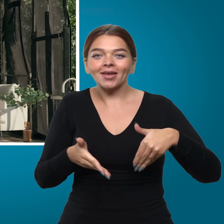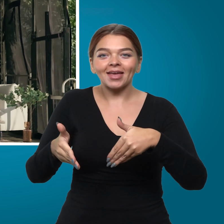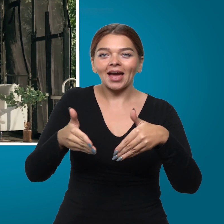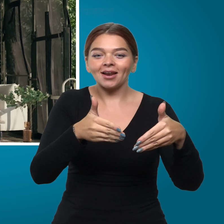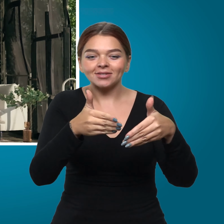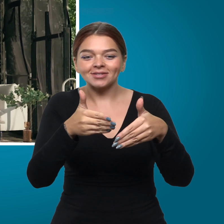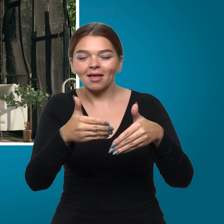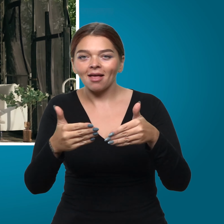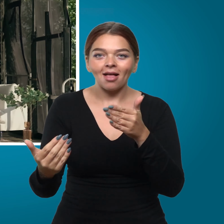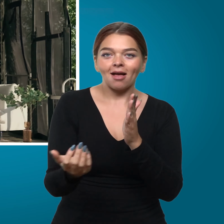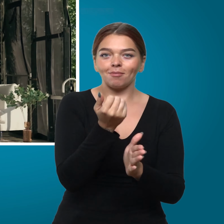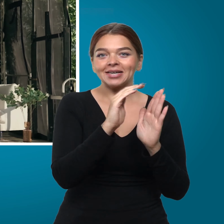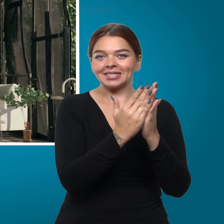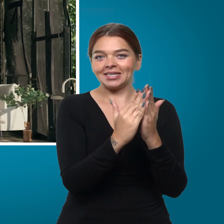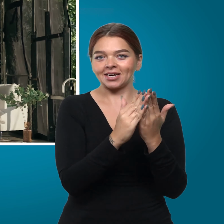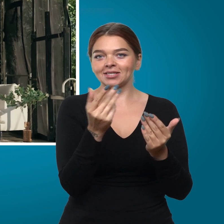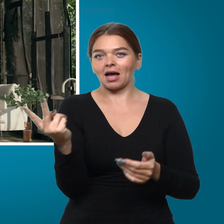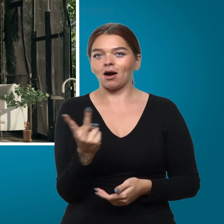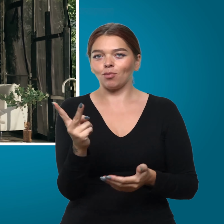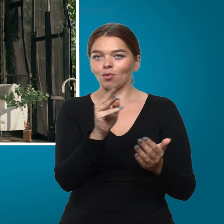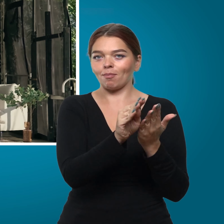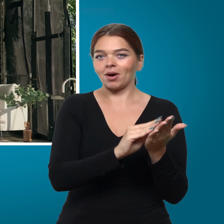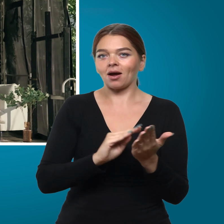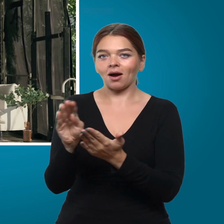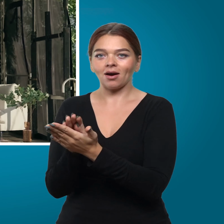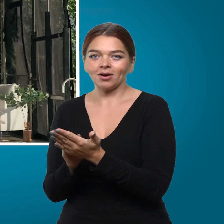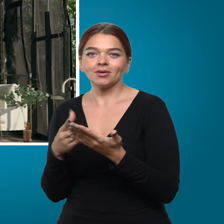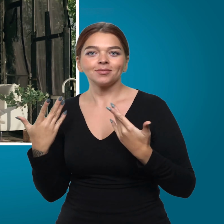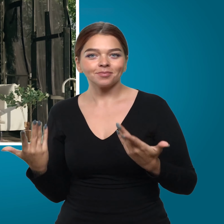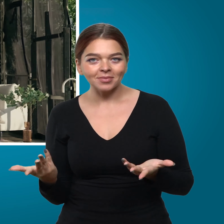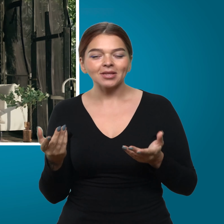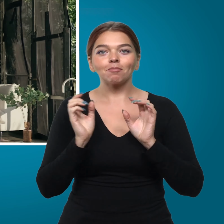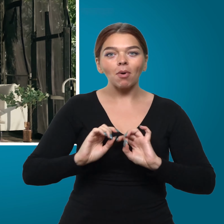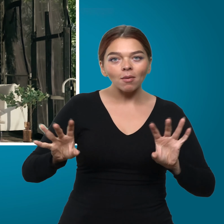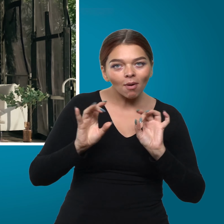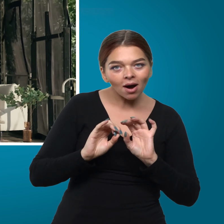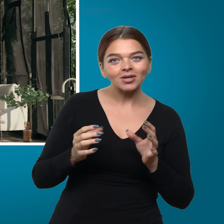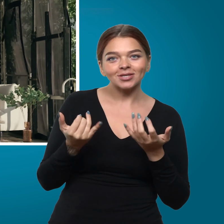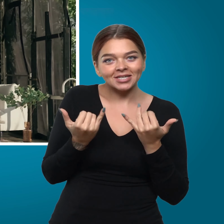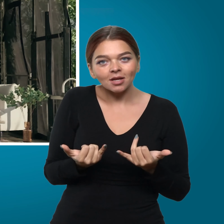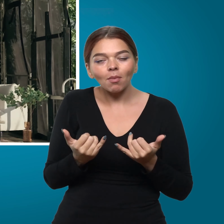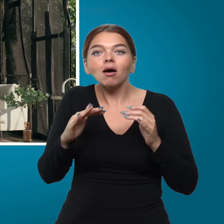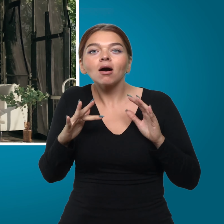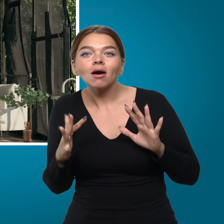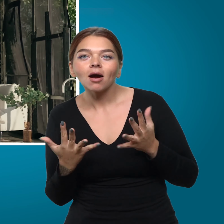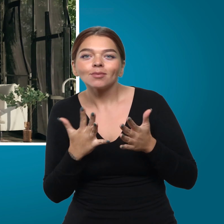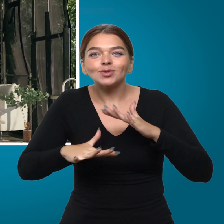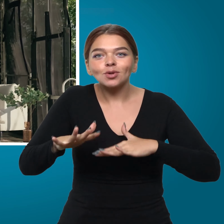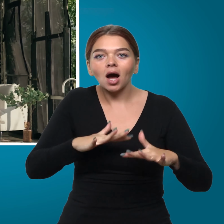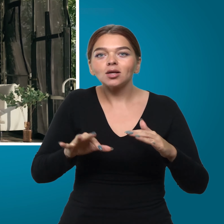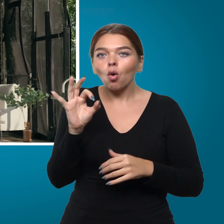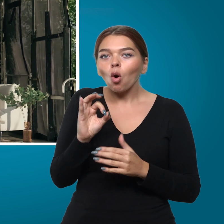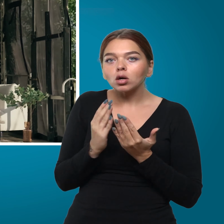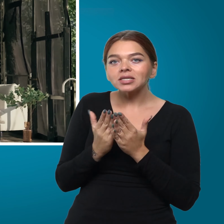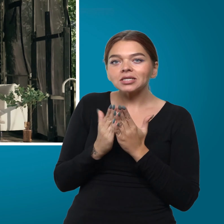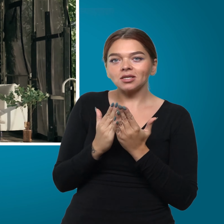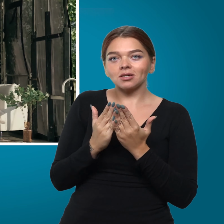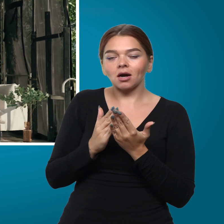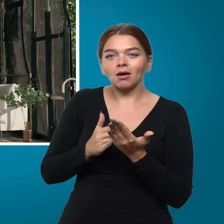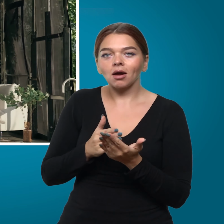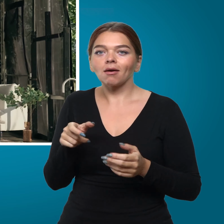jos, tas gyvenimo kelias atvedė vis dėlto iki jūsų debiutinių knygų, apie kurias mes ir kalbėsim. Tai